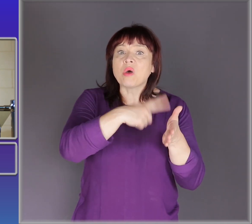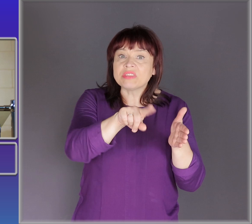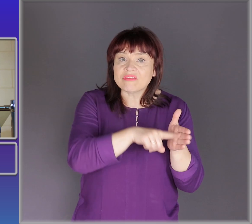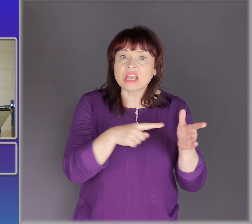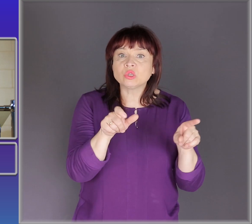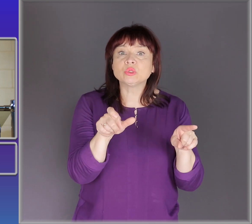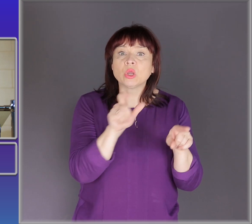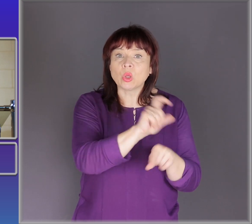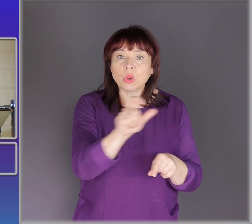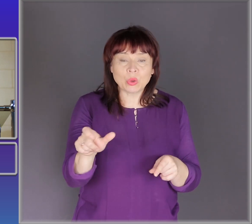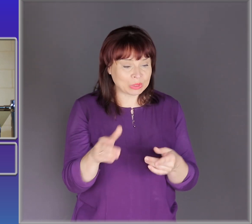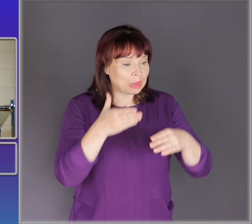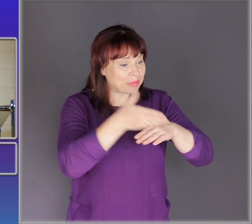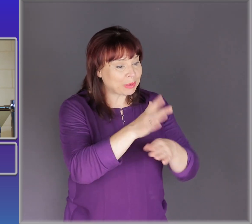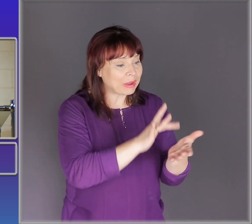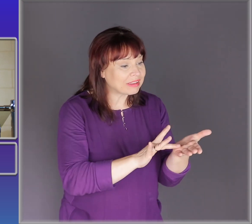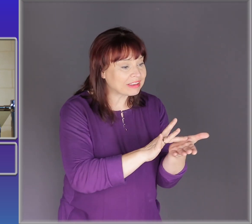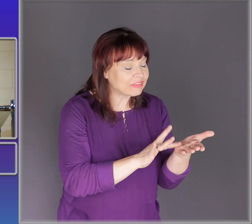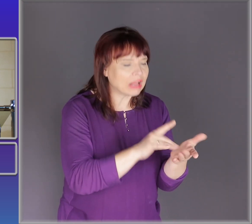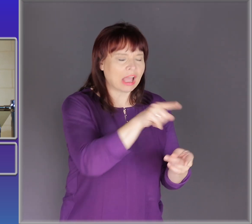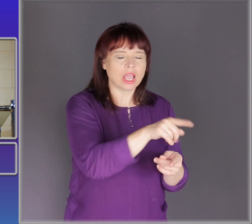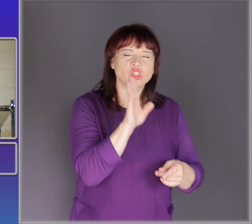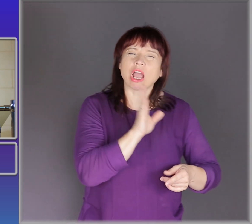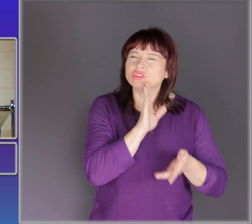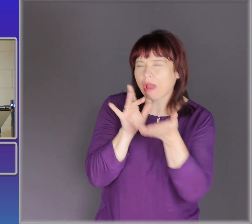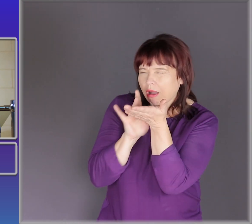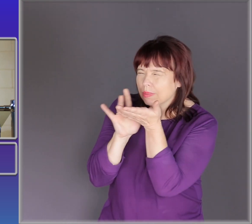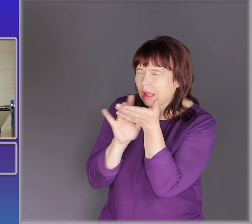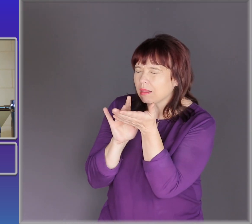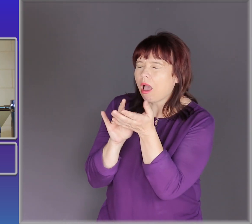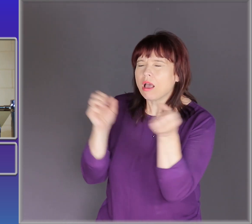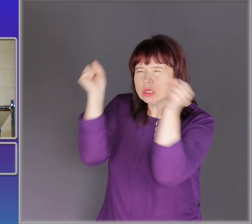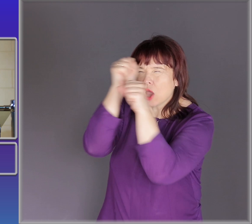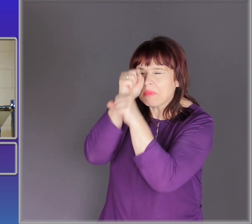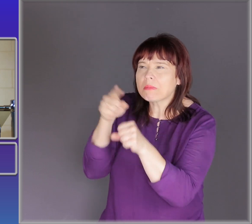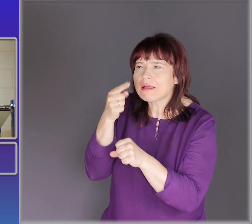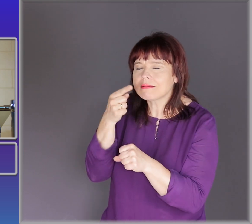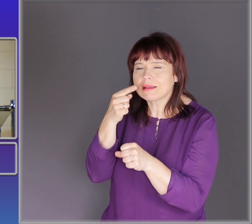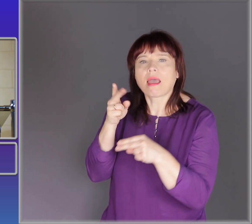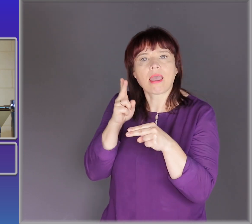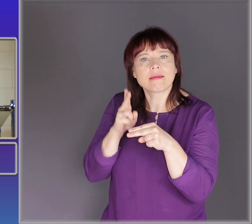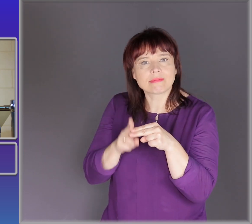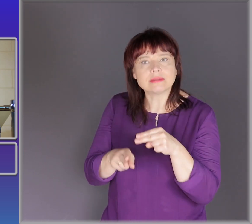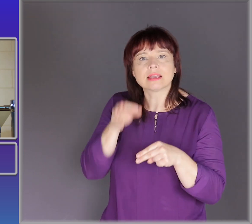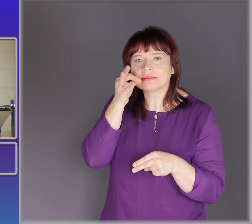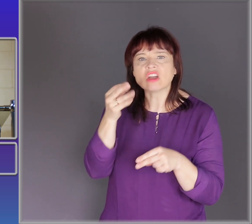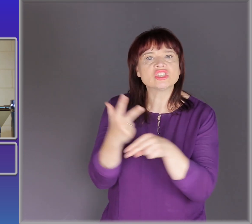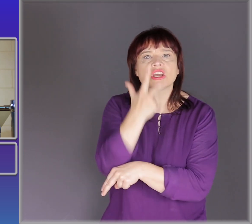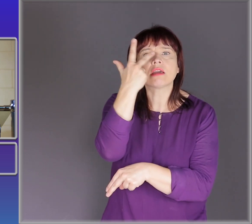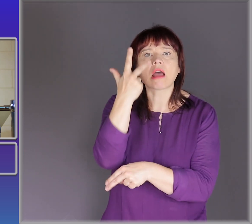мирские люди когда приходит к ворожей com те ворожейкин когда выражает говорят всякую ерунду а в конце обязательно